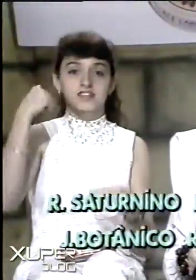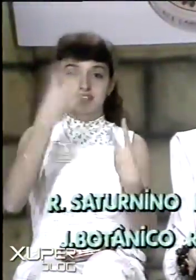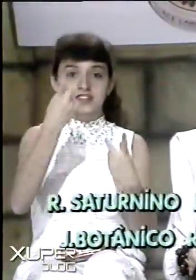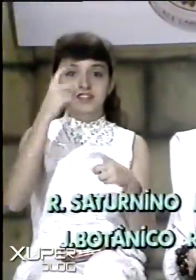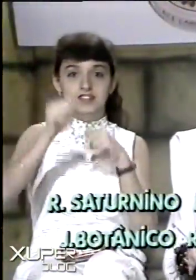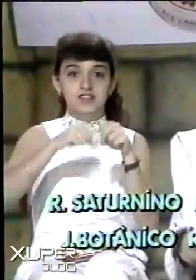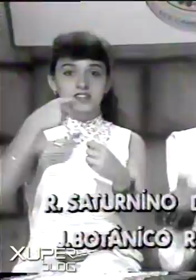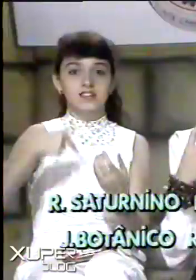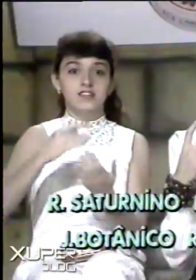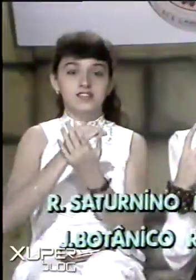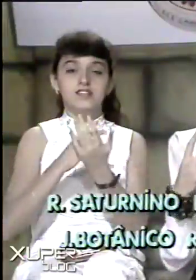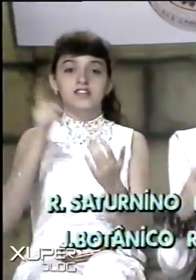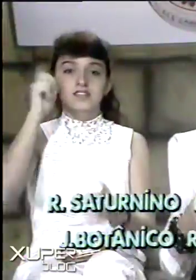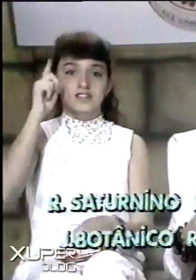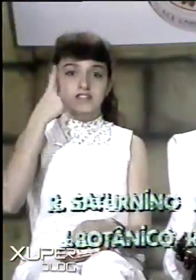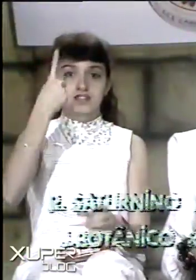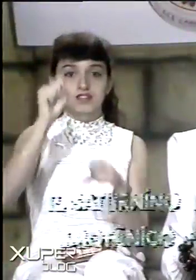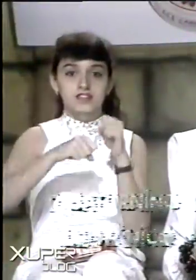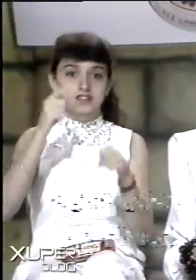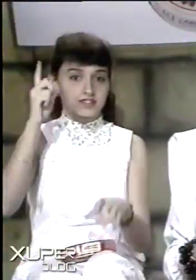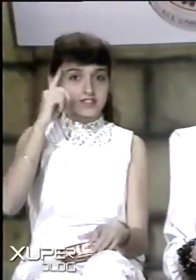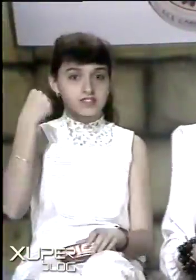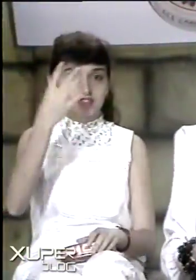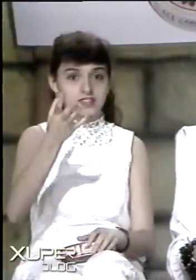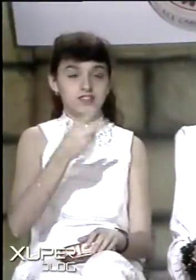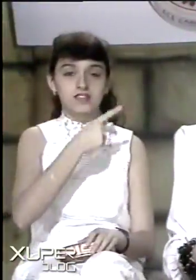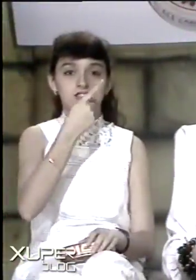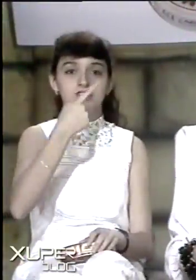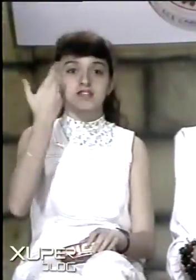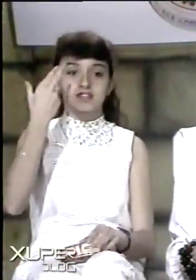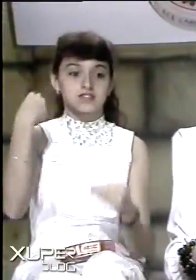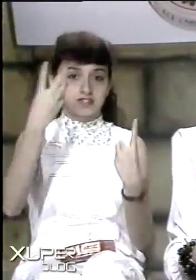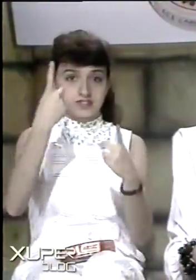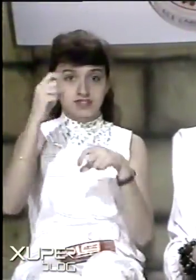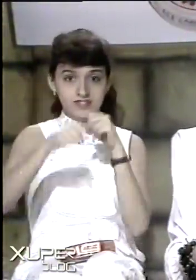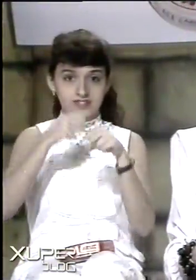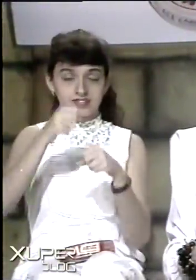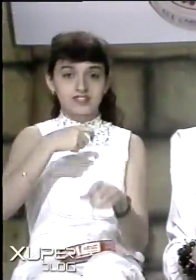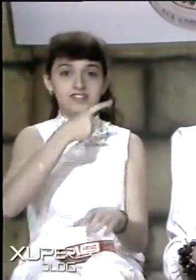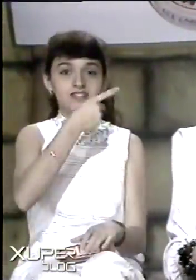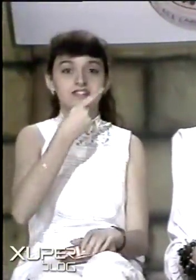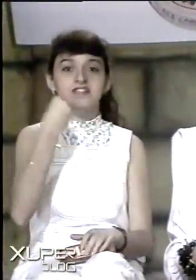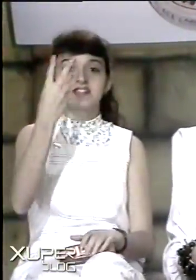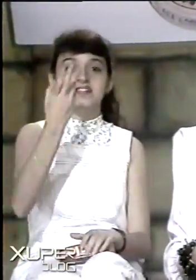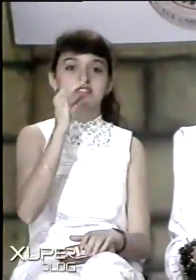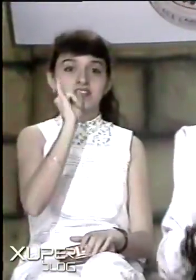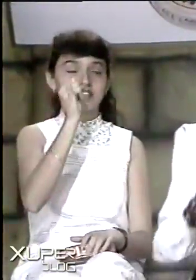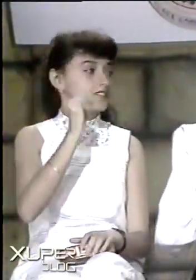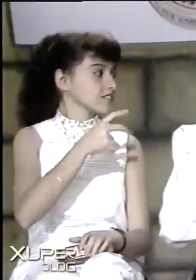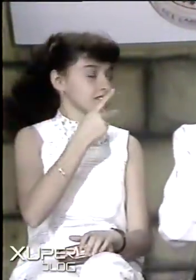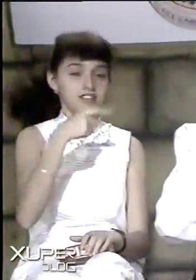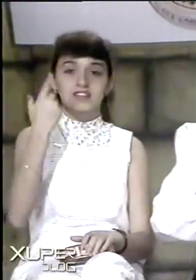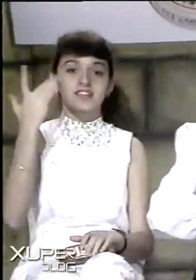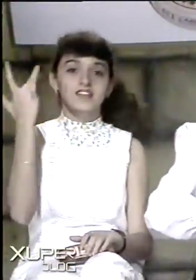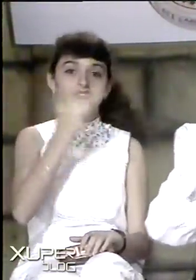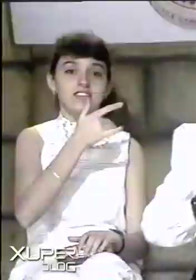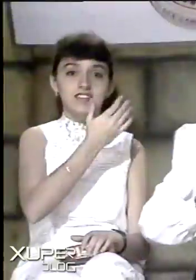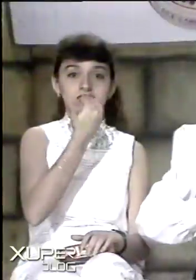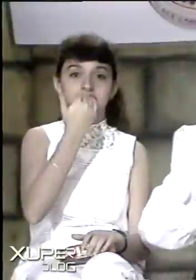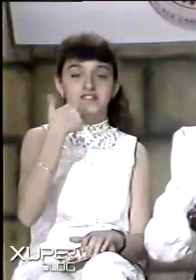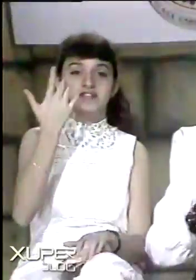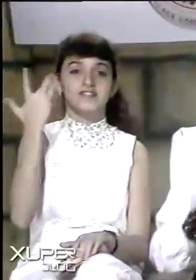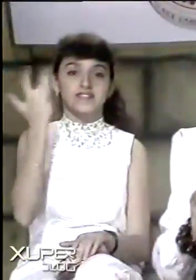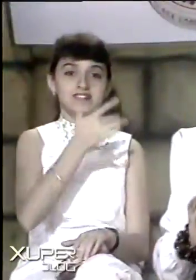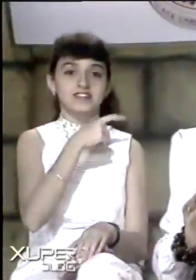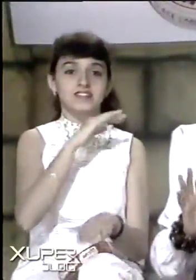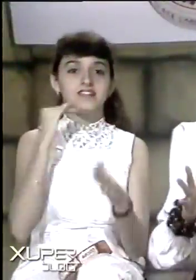os dias no nosso show. Oxi. E dá uma bicicleta diariamente. E além de dar as bicicletas, dá dicas pra você... Assim, ó, deixar o seu almoço,